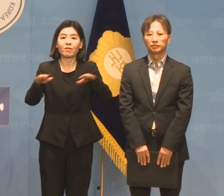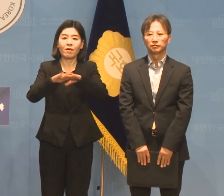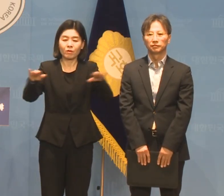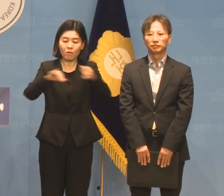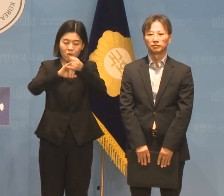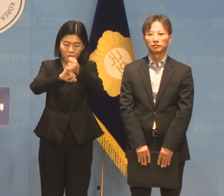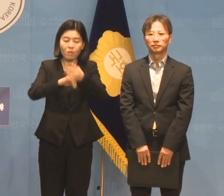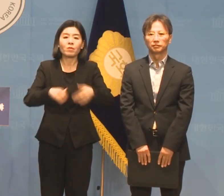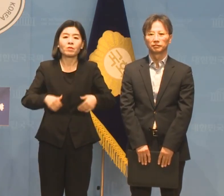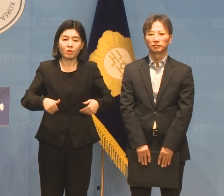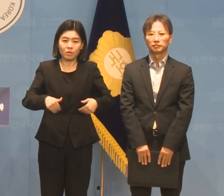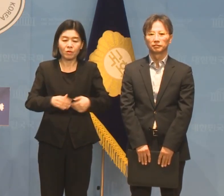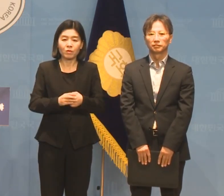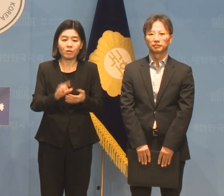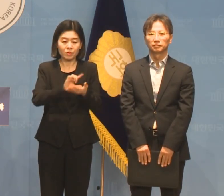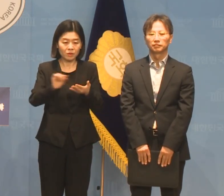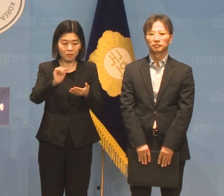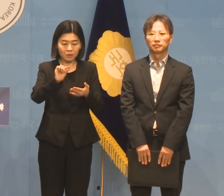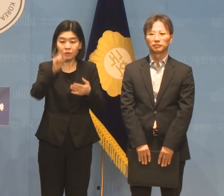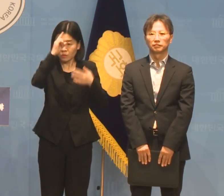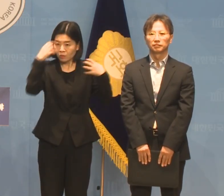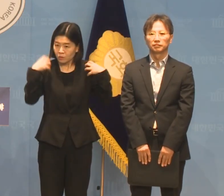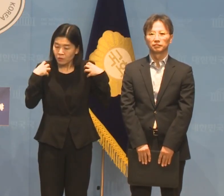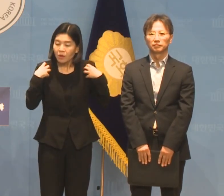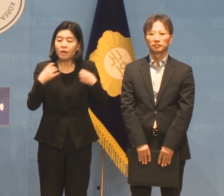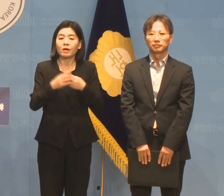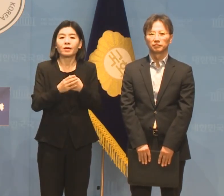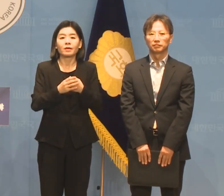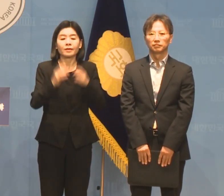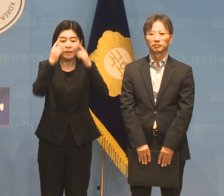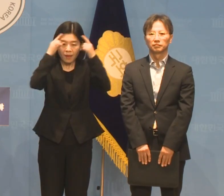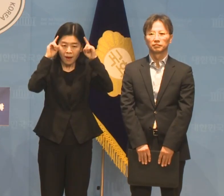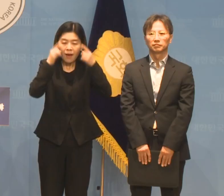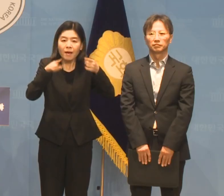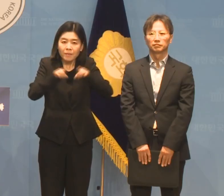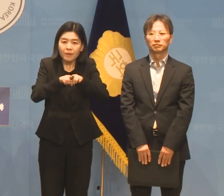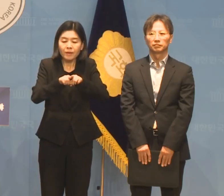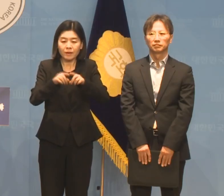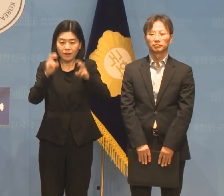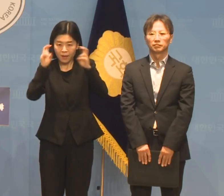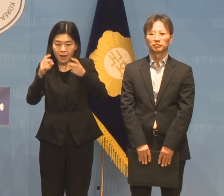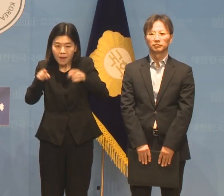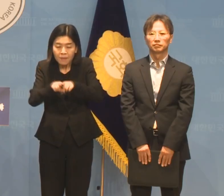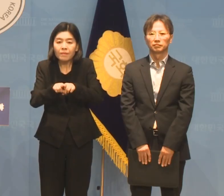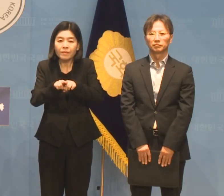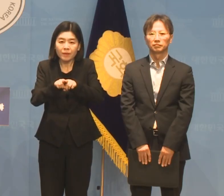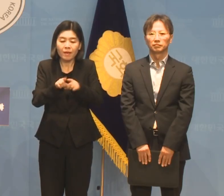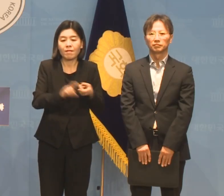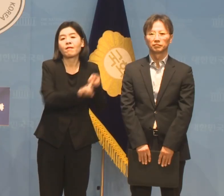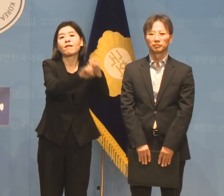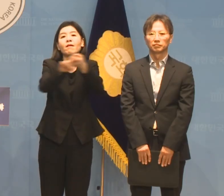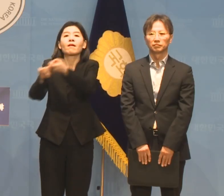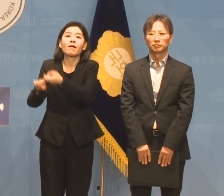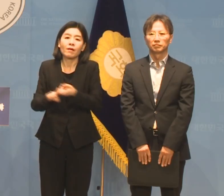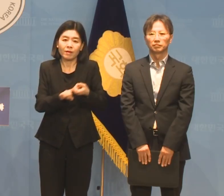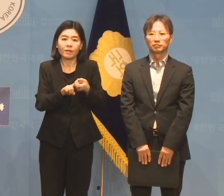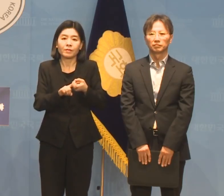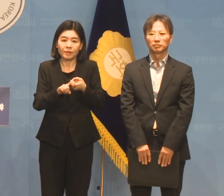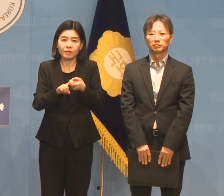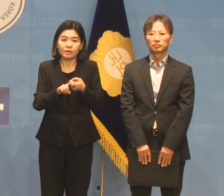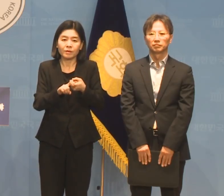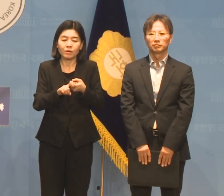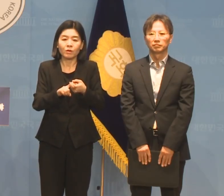지방정부, 대학, 산업체가 함께하는 지역혁신연합체제로 대학 서열화를 획기적으로